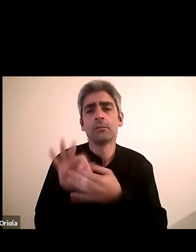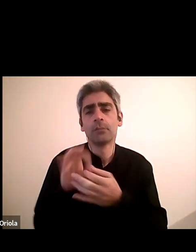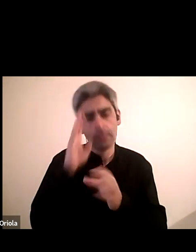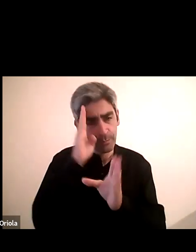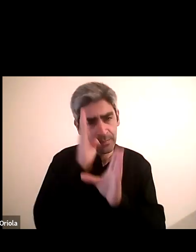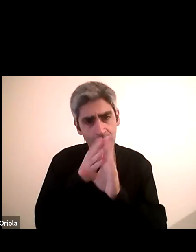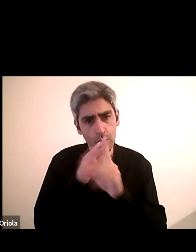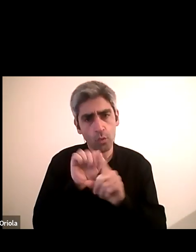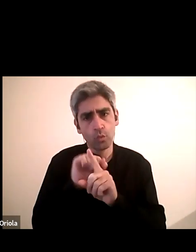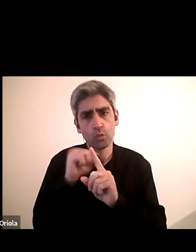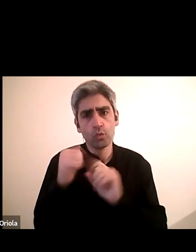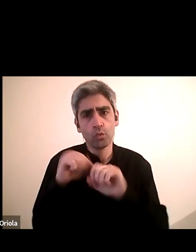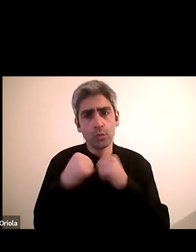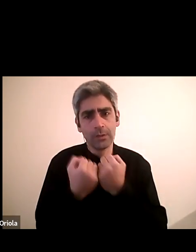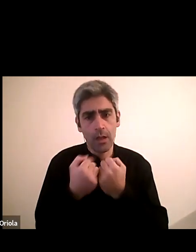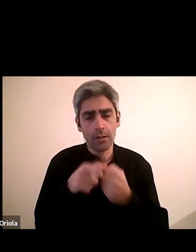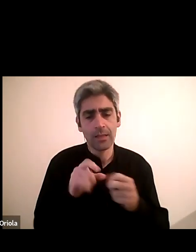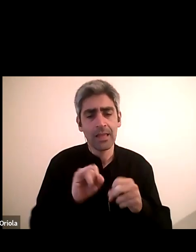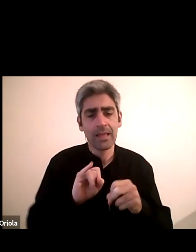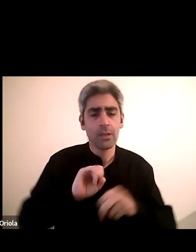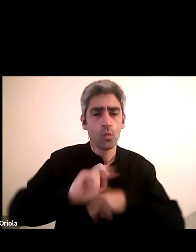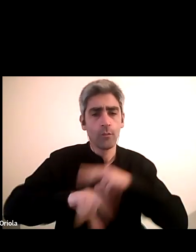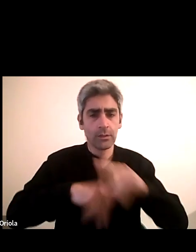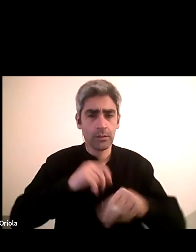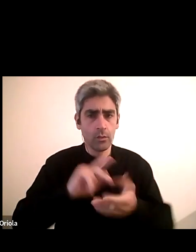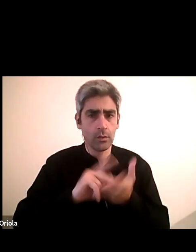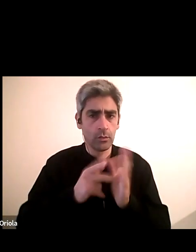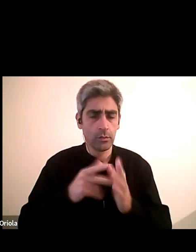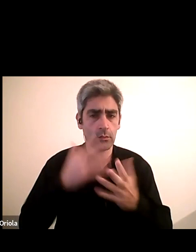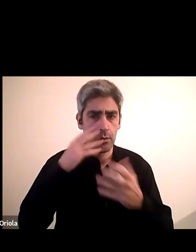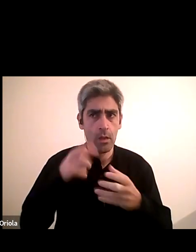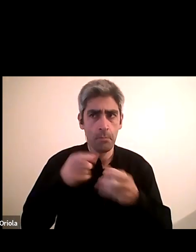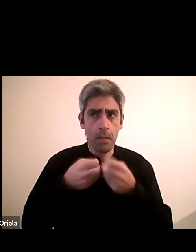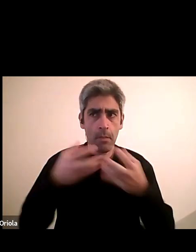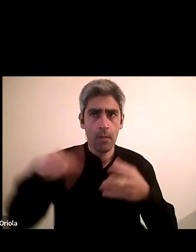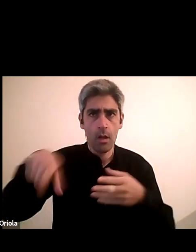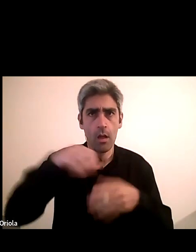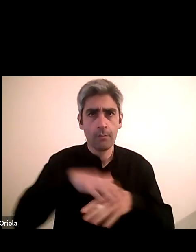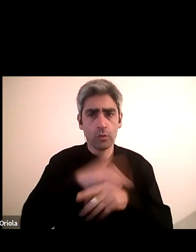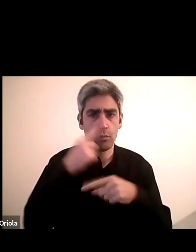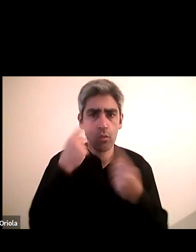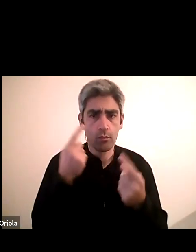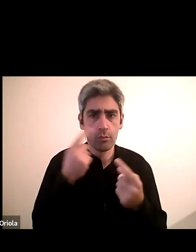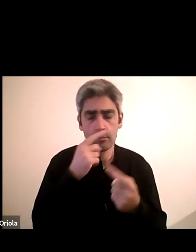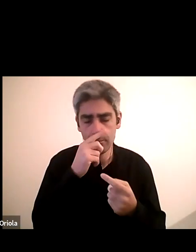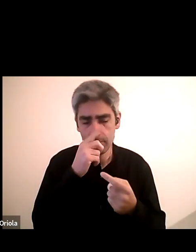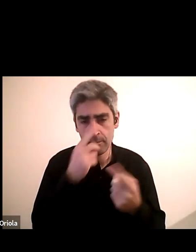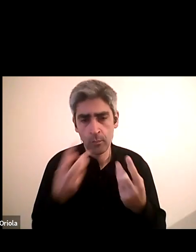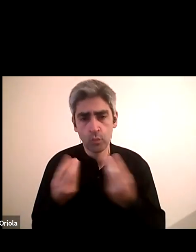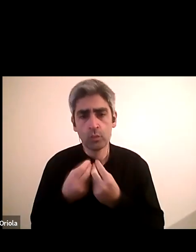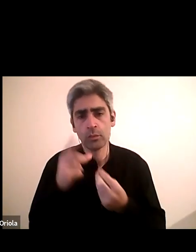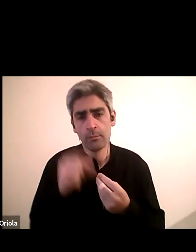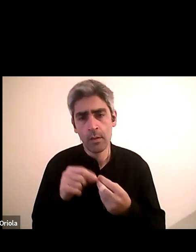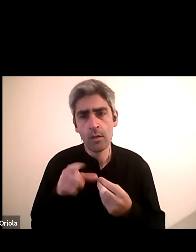psicossociais, a inovação tecnológica, e que são aqueles que têm mais peso na administração pública, juntamente com